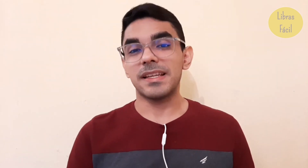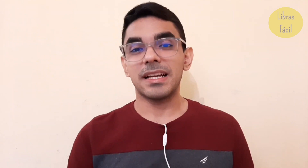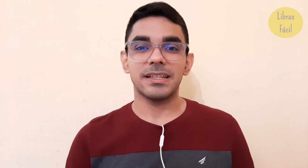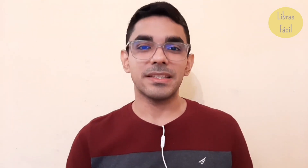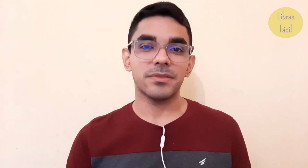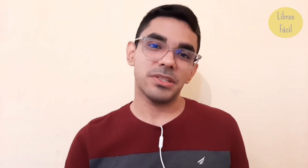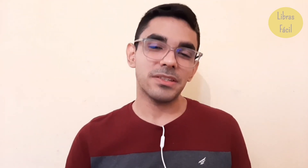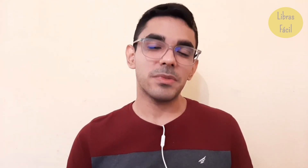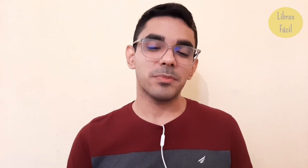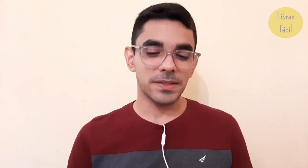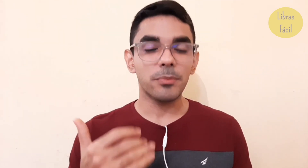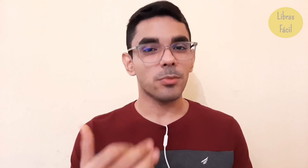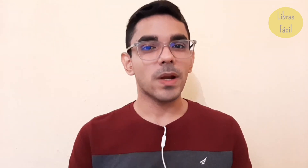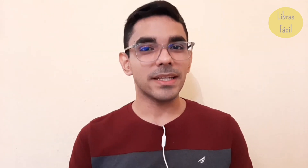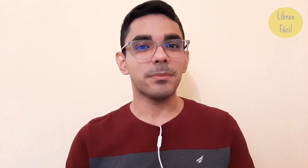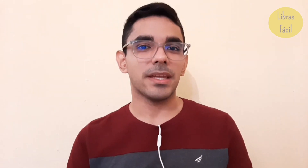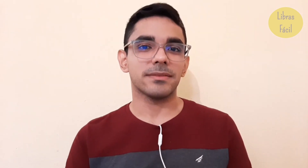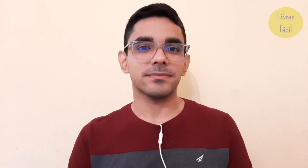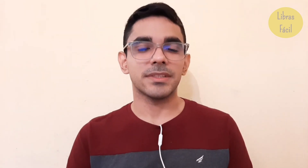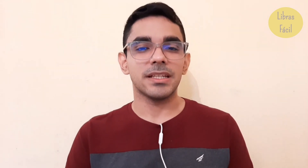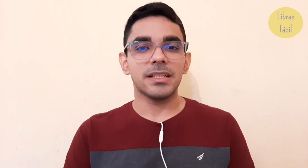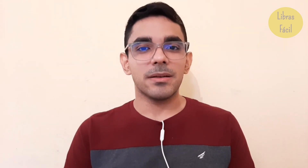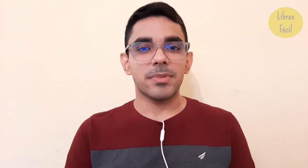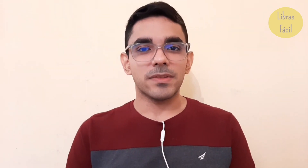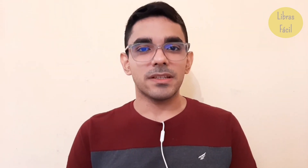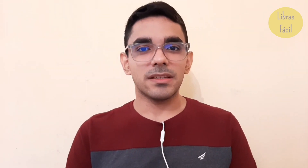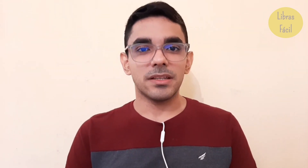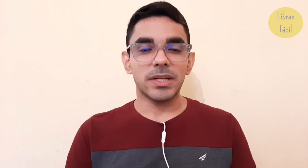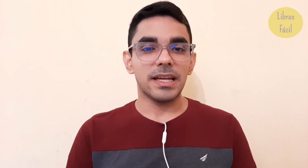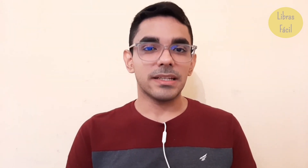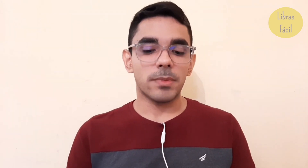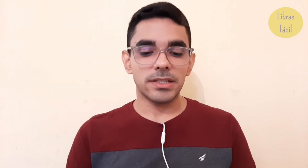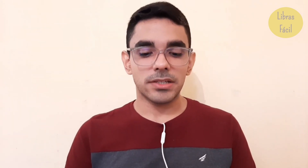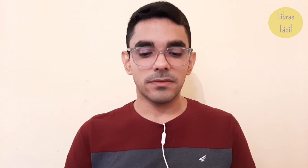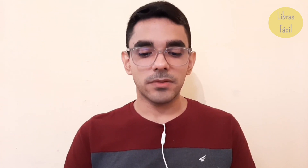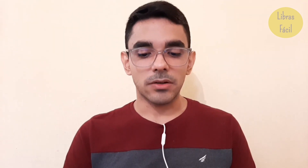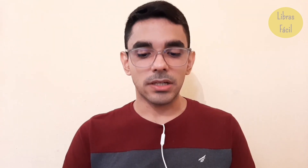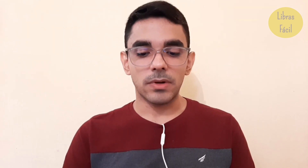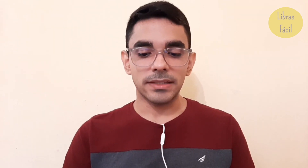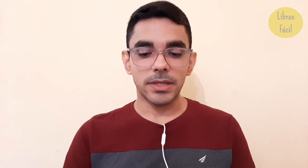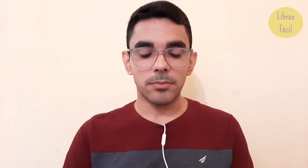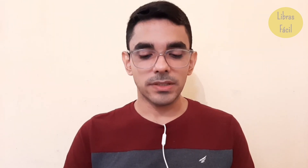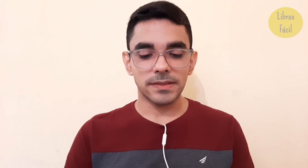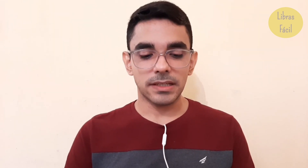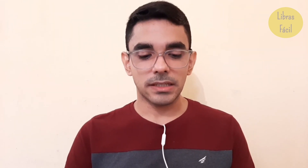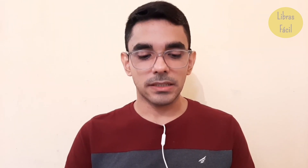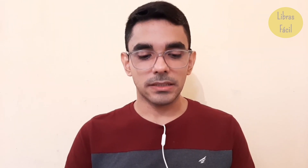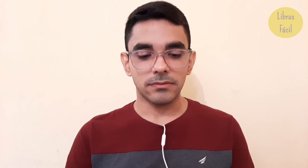utilizar a nível de entendimento pode ser o próprio ainda bem. Para você ter uma ideia, como a gente viu agora, o ainda bem ele pode ser